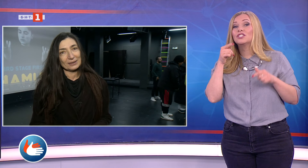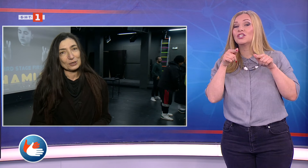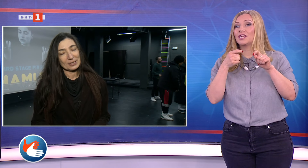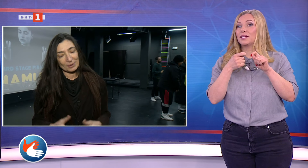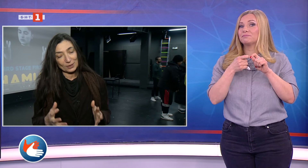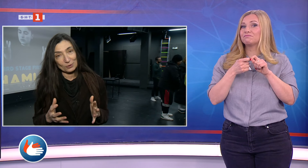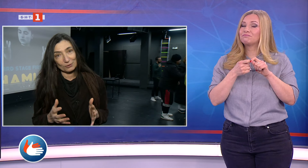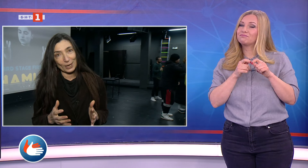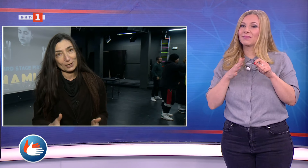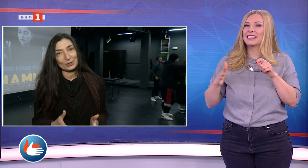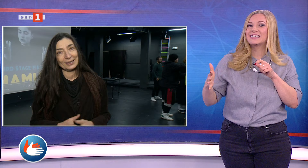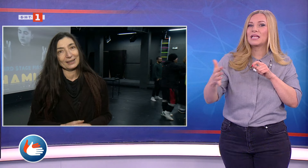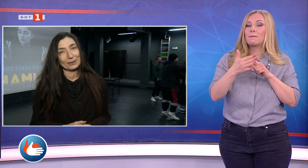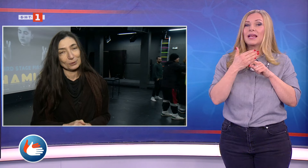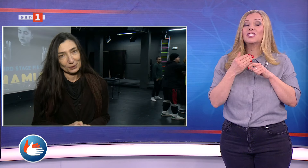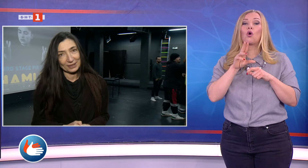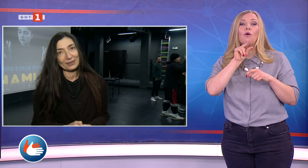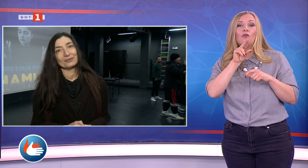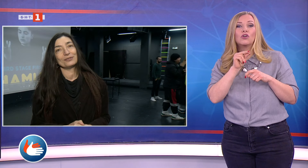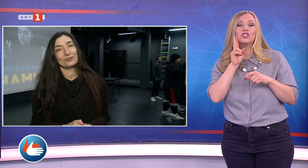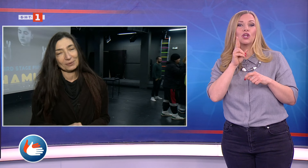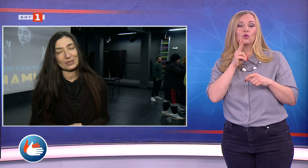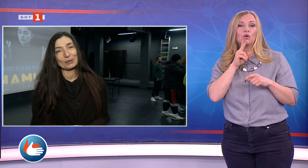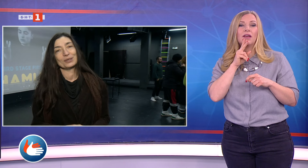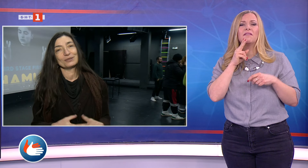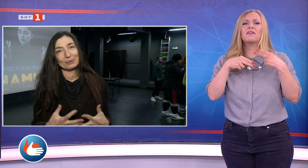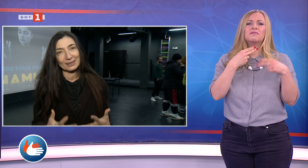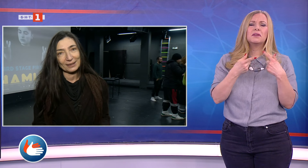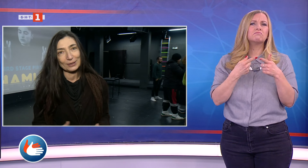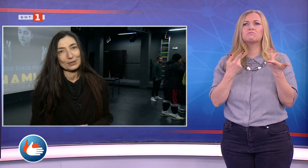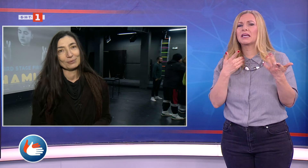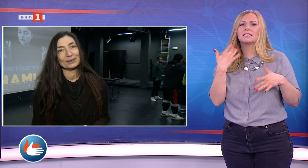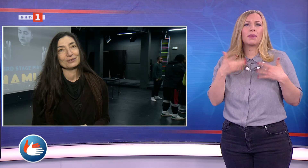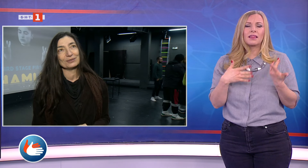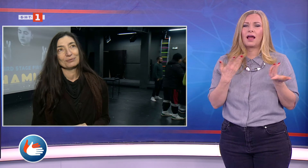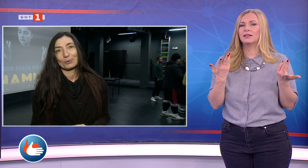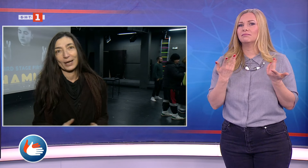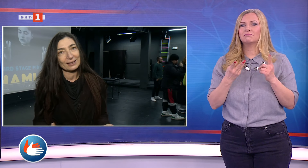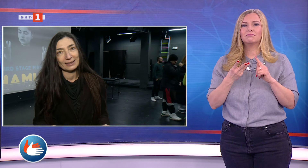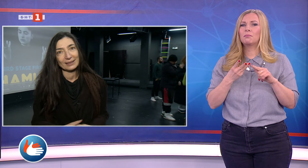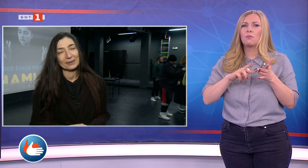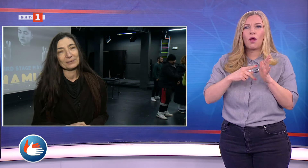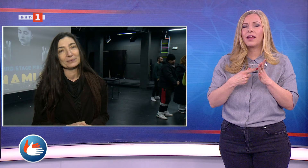ще събереш говорящи и глухи. В филм ли ще бъде, в спектакъл ли ще бъде, в проект ли.